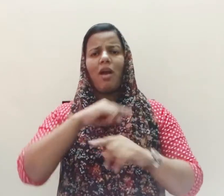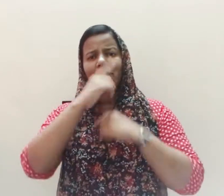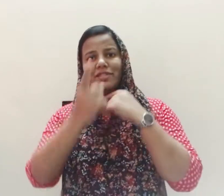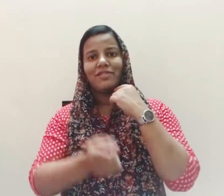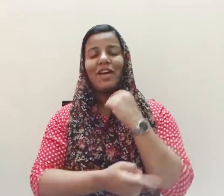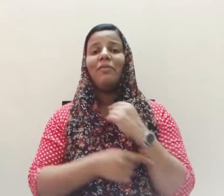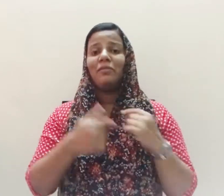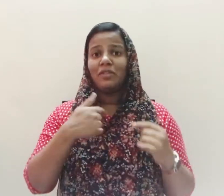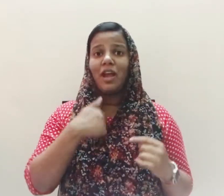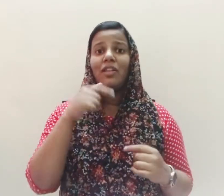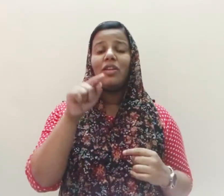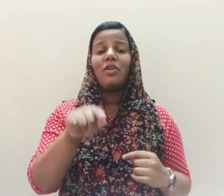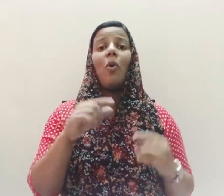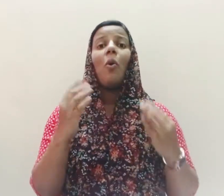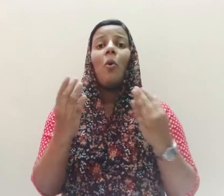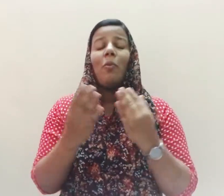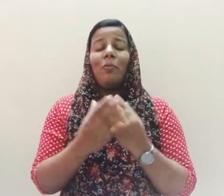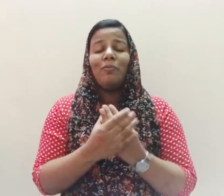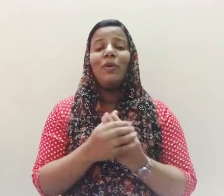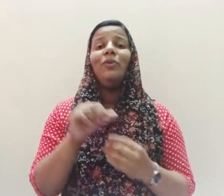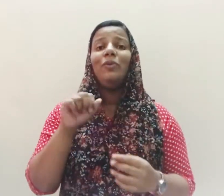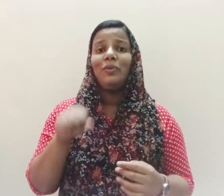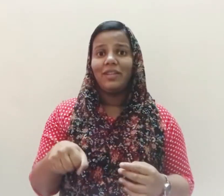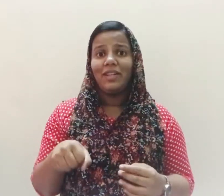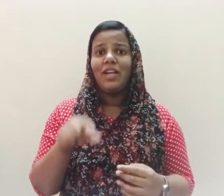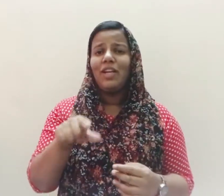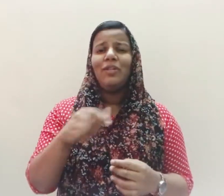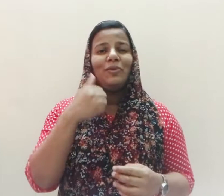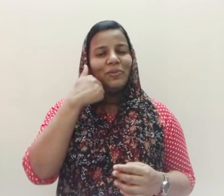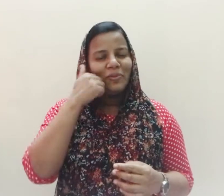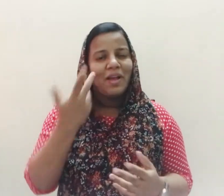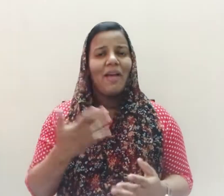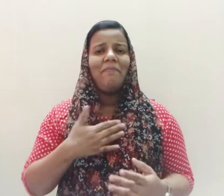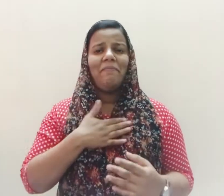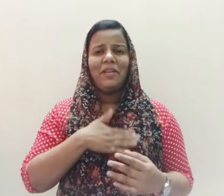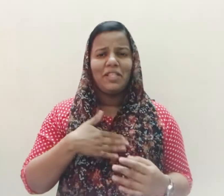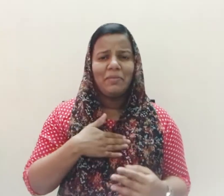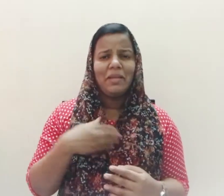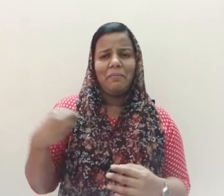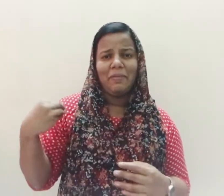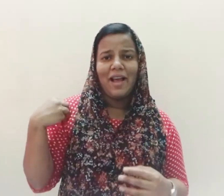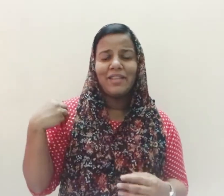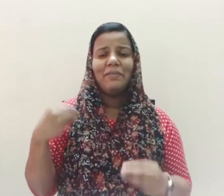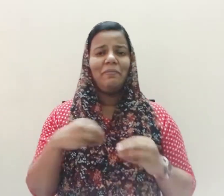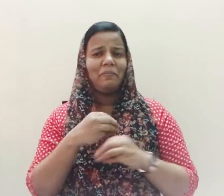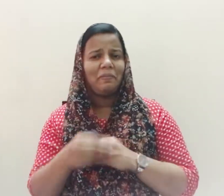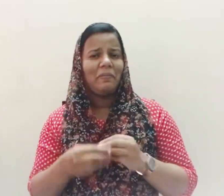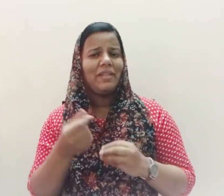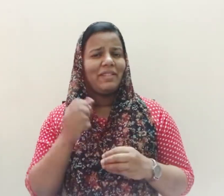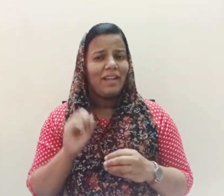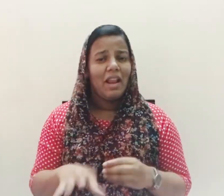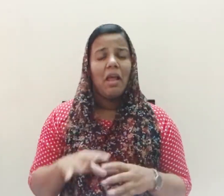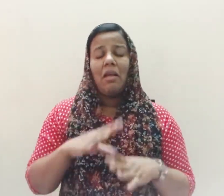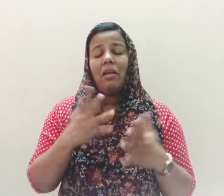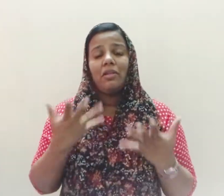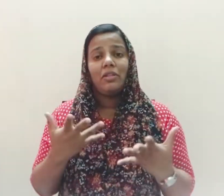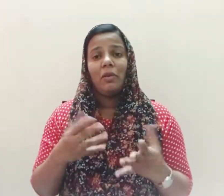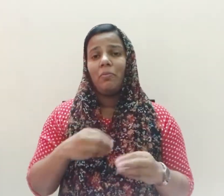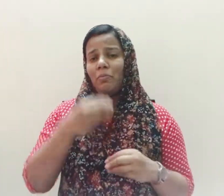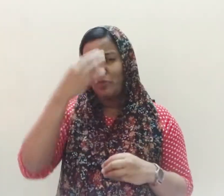ലോകാവസാനത്തോളം എല്ലാ നാളും നിങ്ങളുടെ കൂടെയുണ്ട്. നിങ്ങളുടെ സുഖത്തിലും നിങ്ങളുടെ ദുഃഖത്തിലും നിങ്ങളുടെ കഷ്ടത്തിലും നിങ്ങളുടെ ദാരിദ്ര്യത്തിലും നിങ്ങളുടെ പ്രയാസത്തിലും നിങ്ങളുടെ